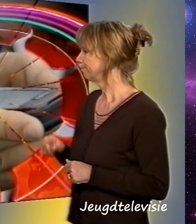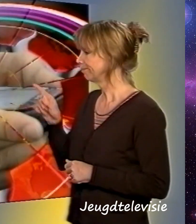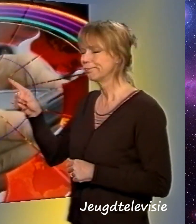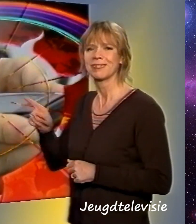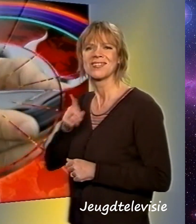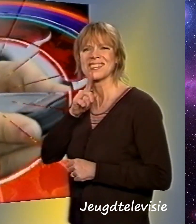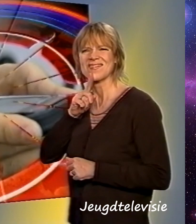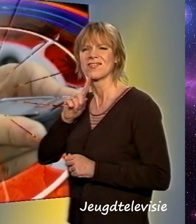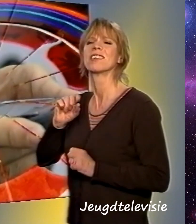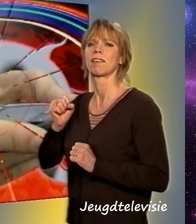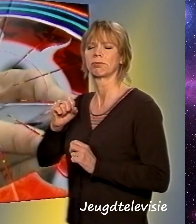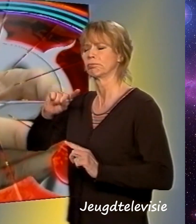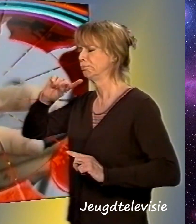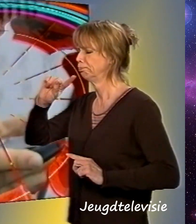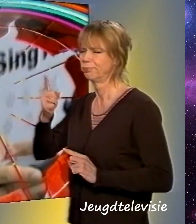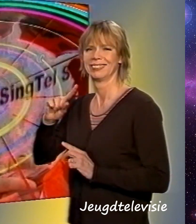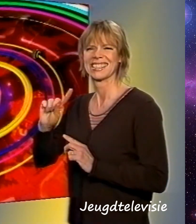en wie kan het snelst sms'en